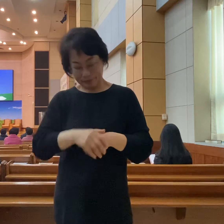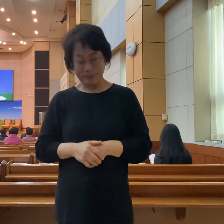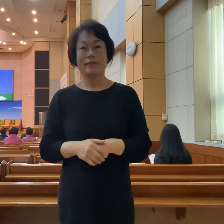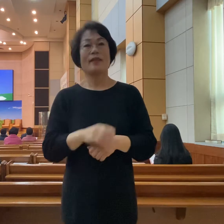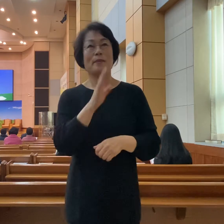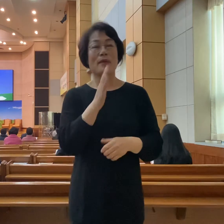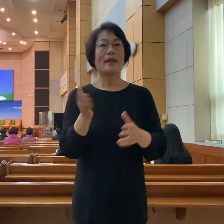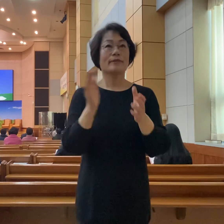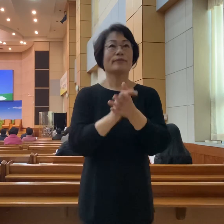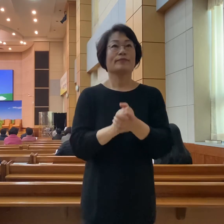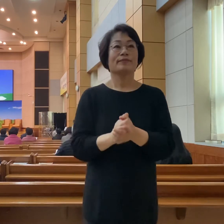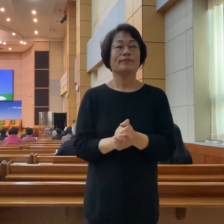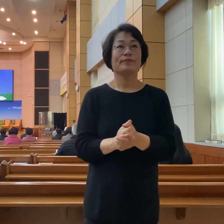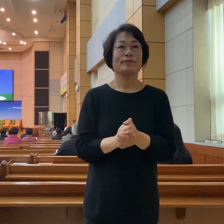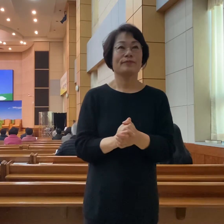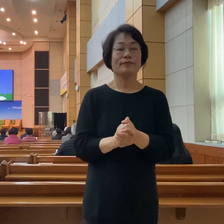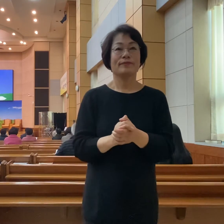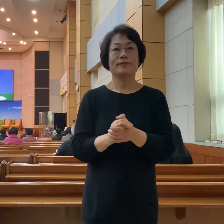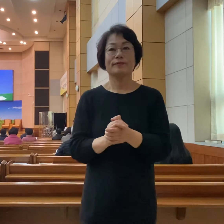할렐루야.